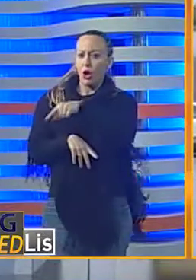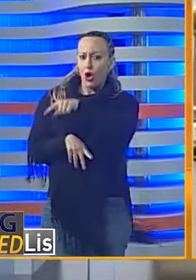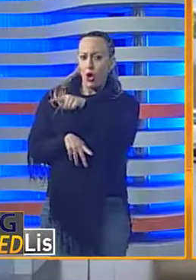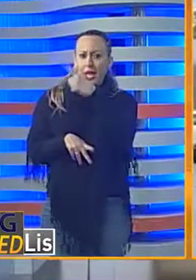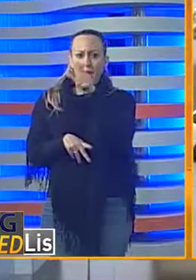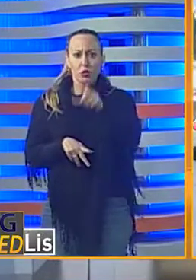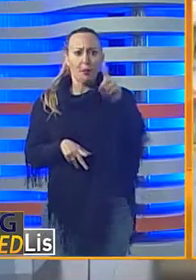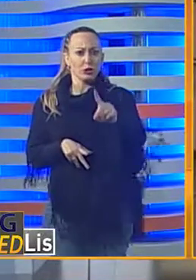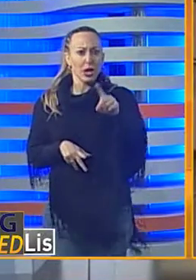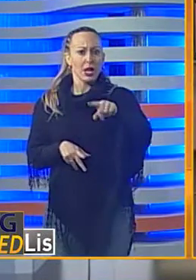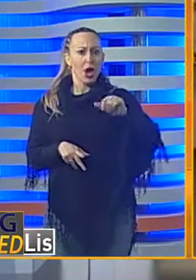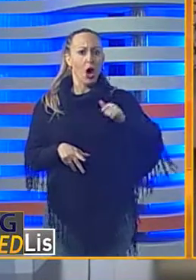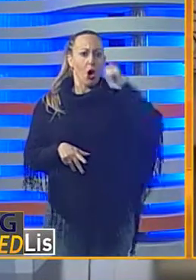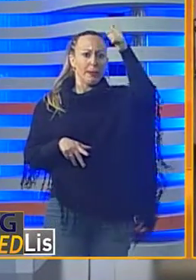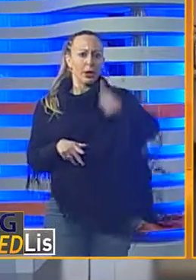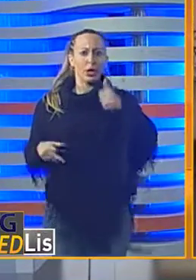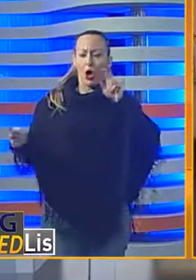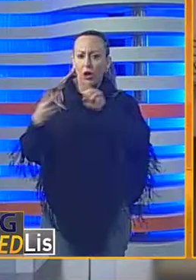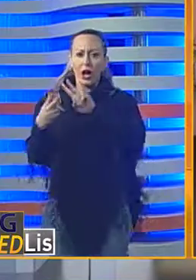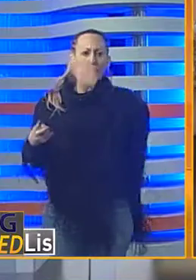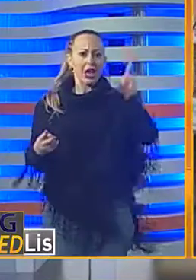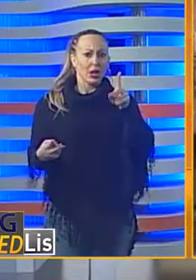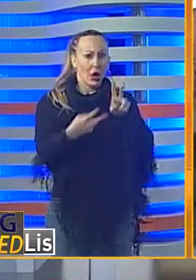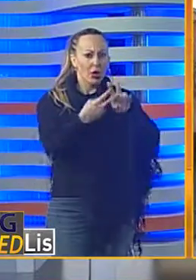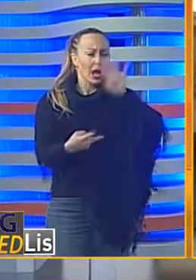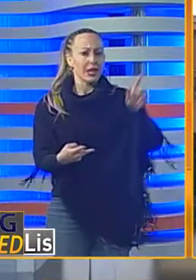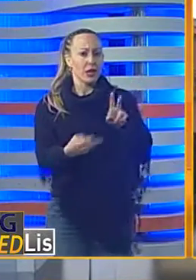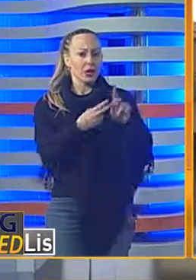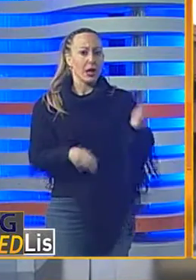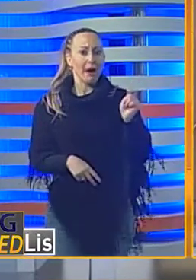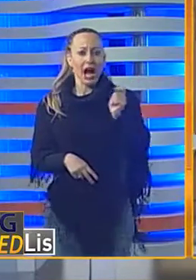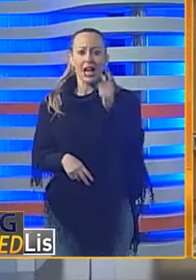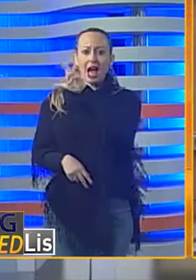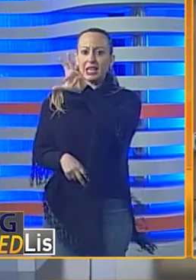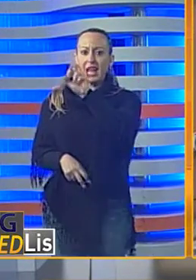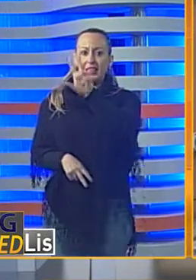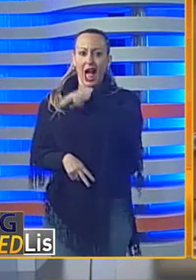ogni incontro pagavano tra i 5 e i 25 euro.